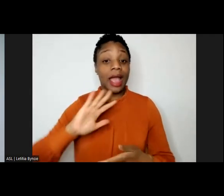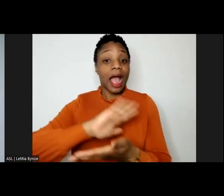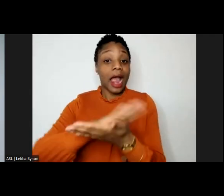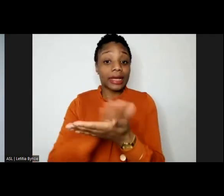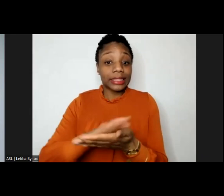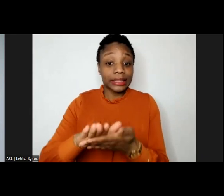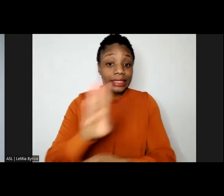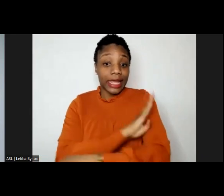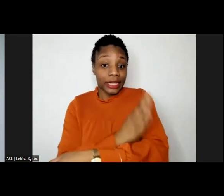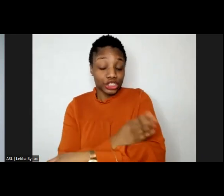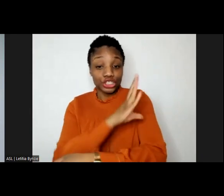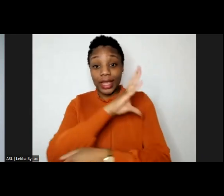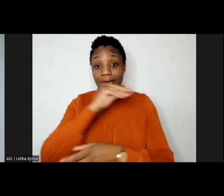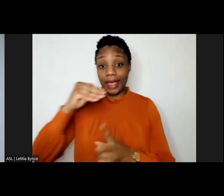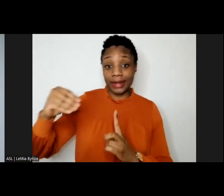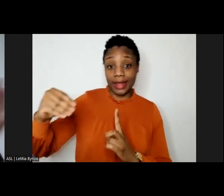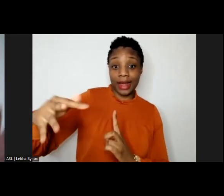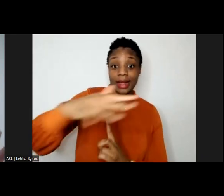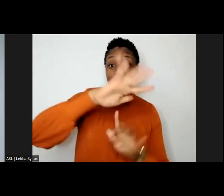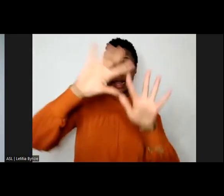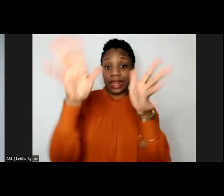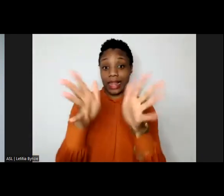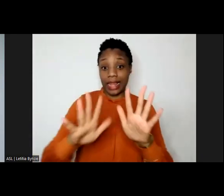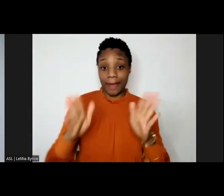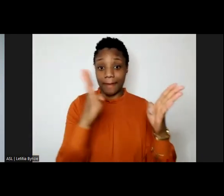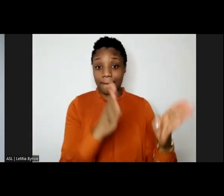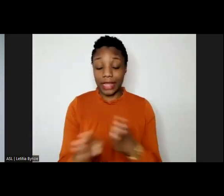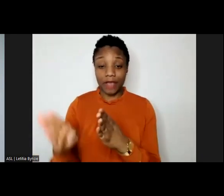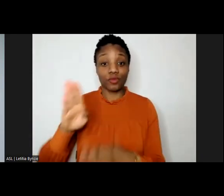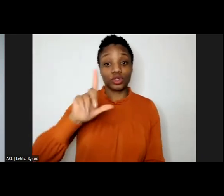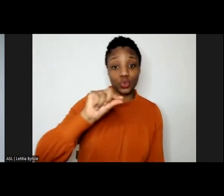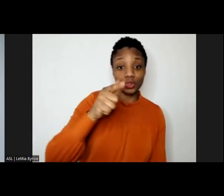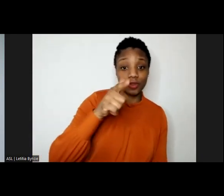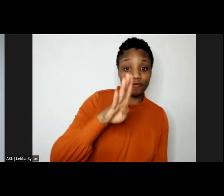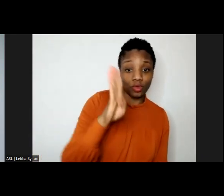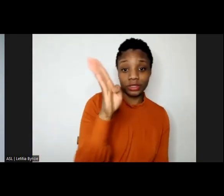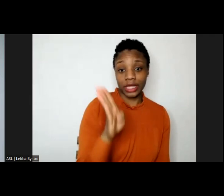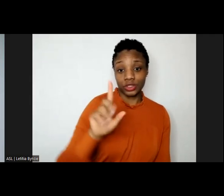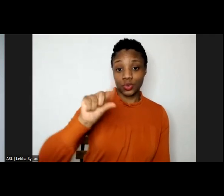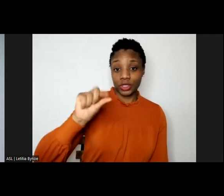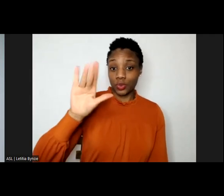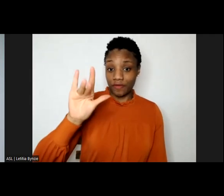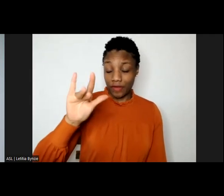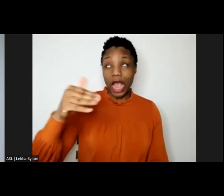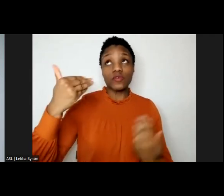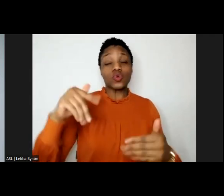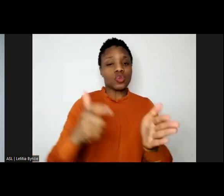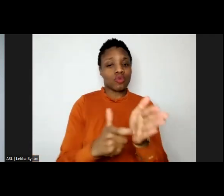e nuestro plan de energía limpia y amigable al ambiente